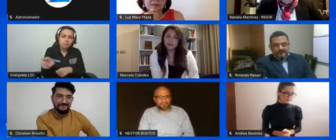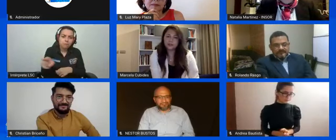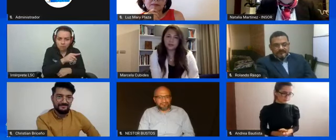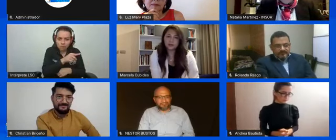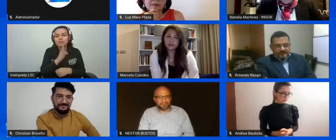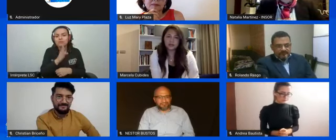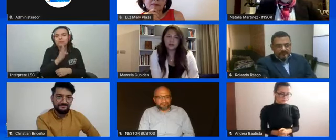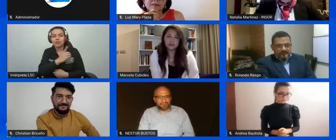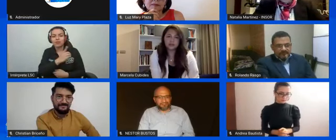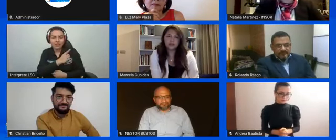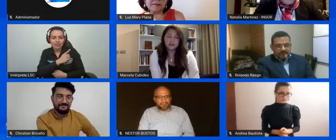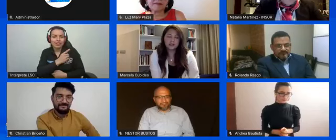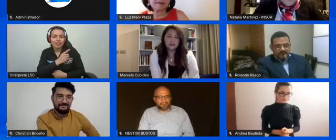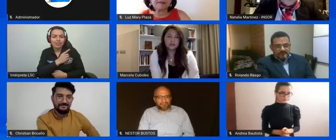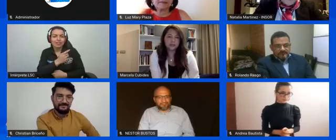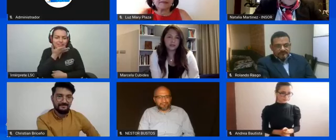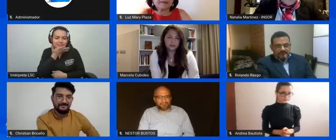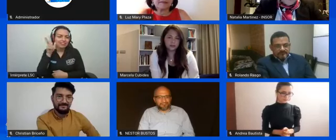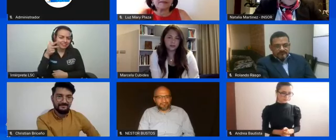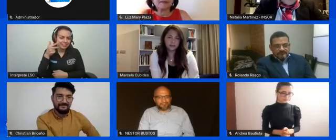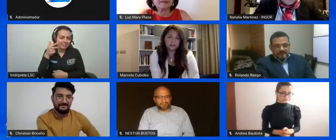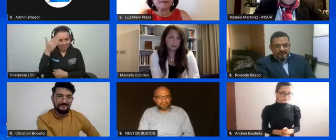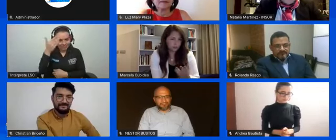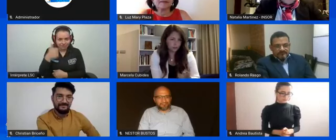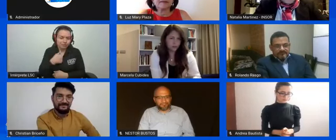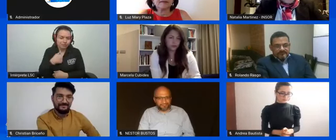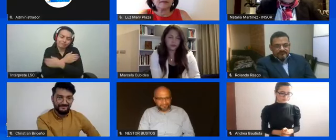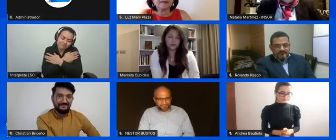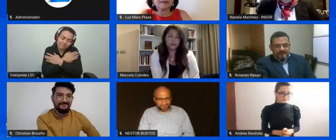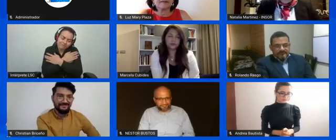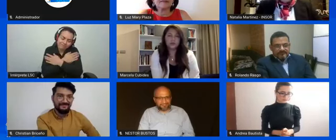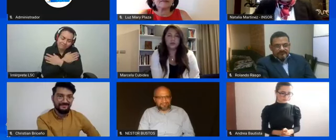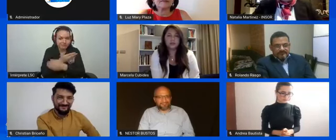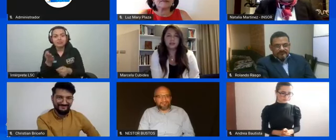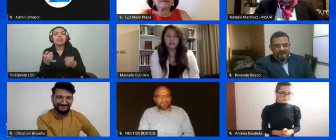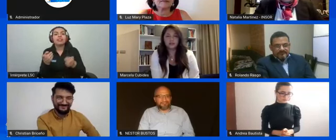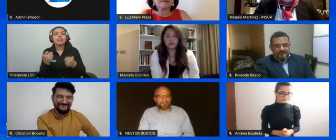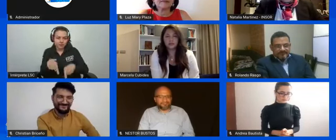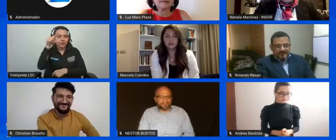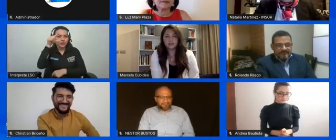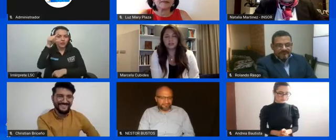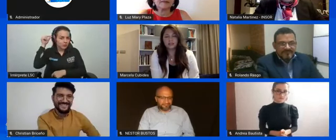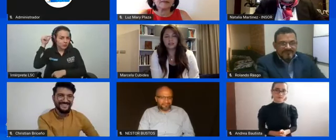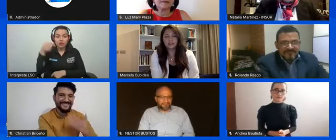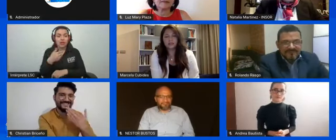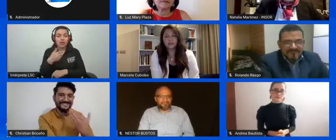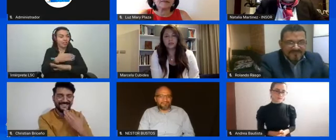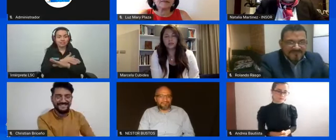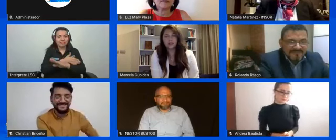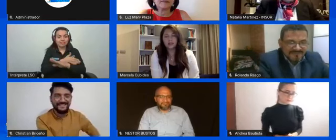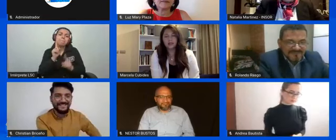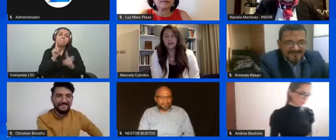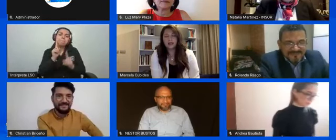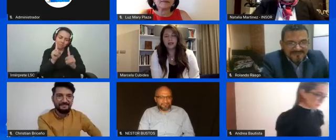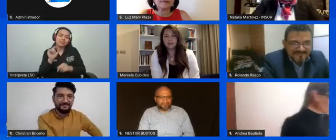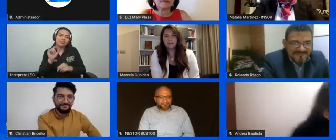un inmenso cariño, a Luz Mari también un placer, no nos habíamos conocido, pero obviamente sabía mucho de ti, Luz